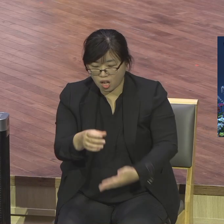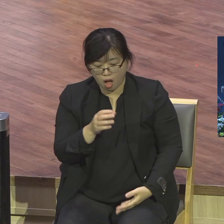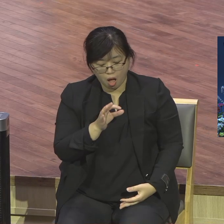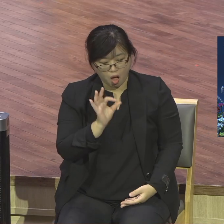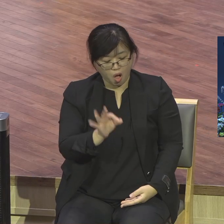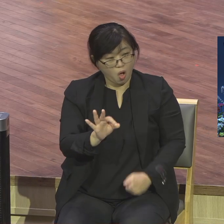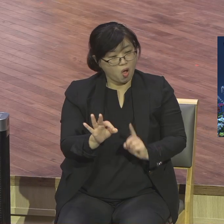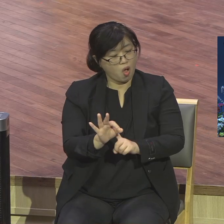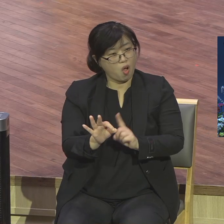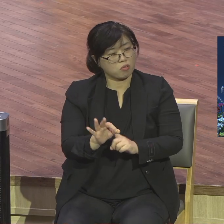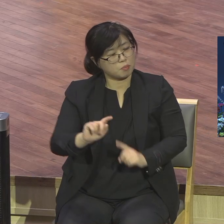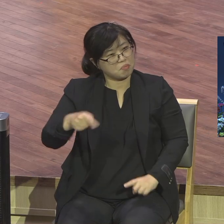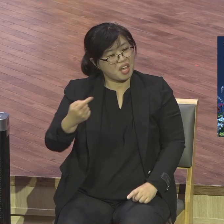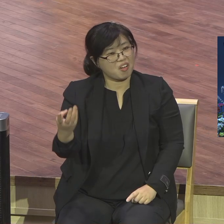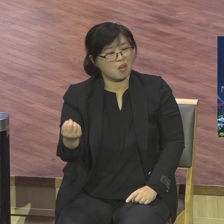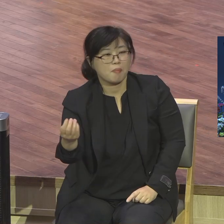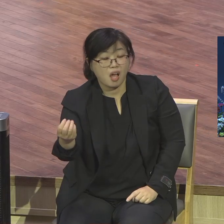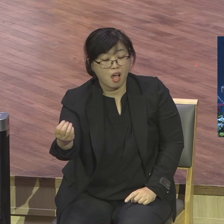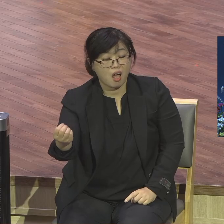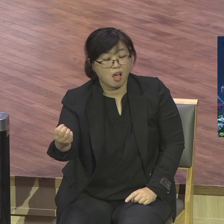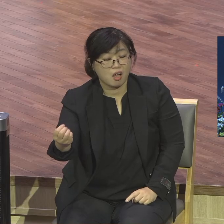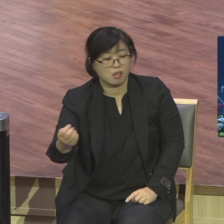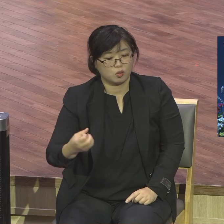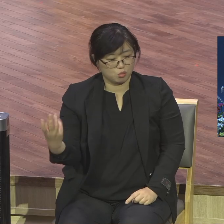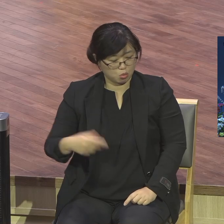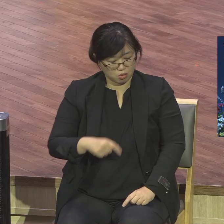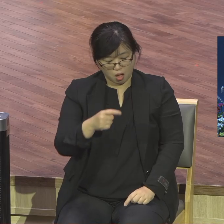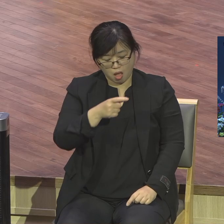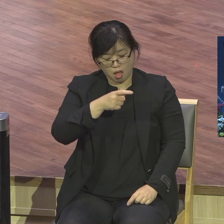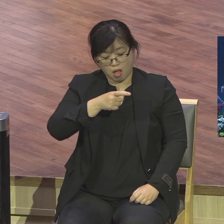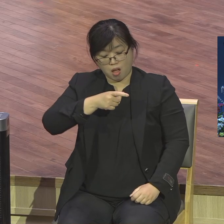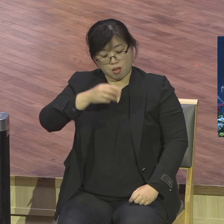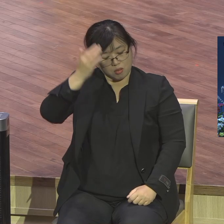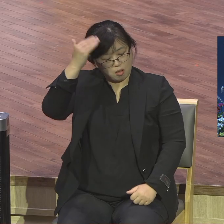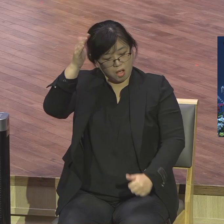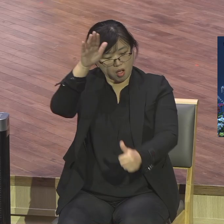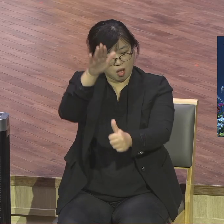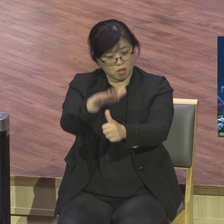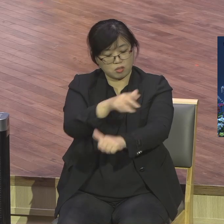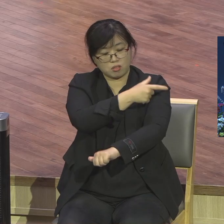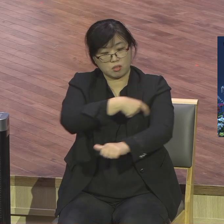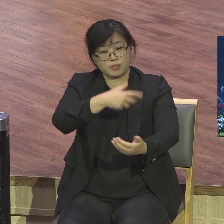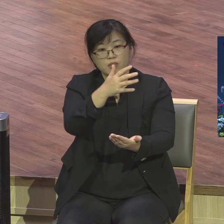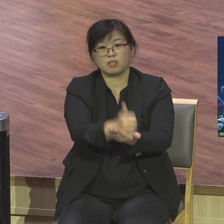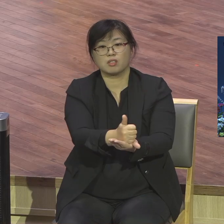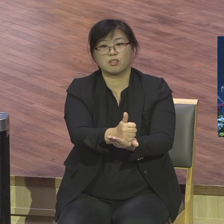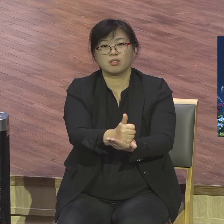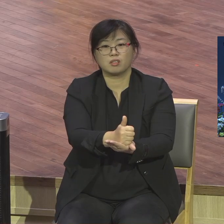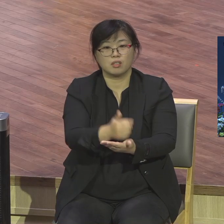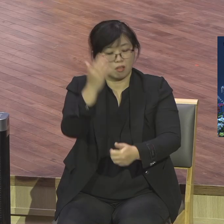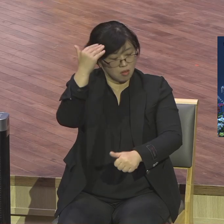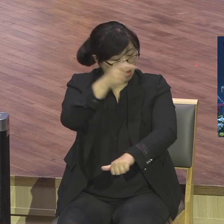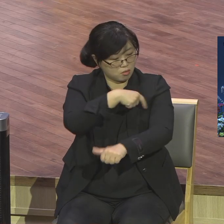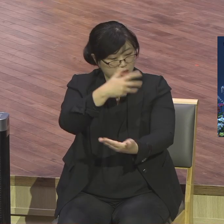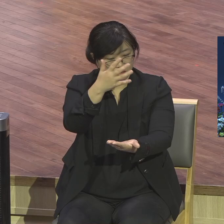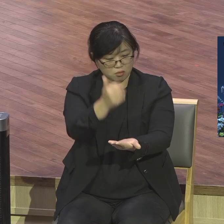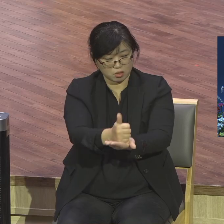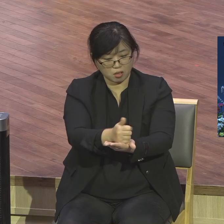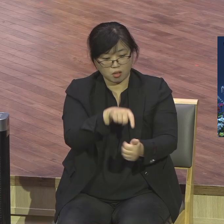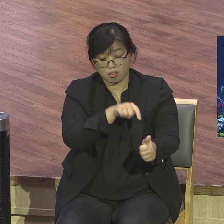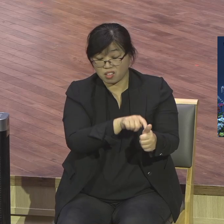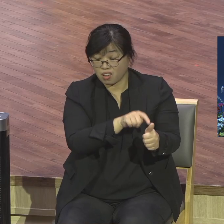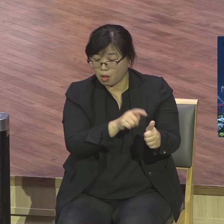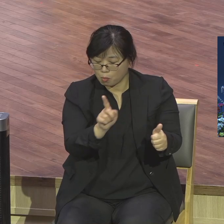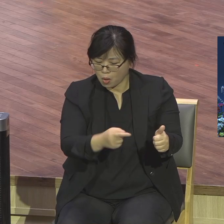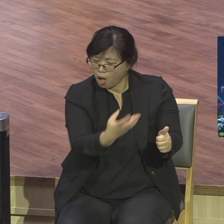133명 출석 103명 헌금 우리 교회가 얼마나 하나님 앞에 정직 정확하게 하건지